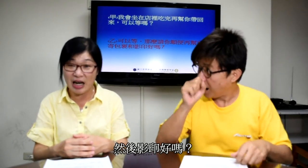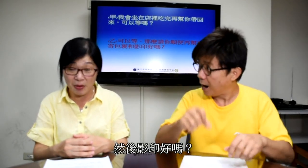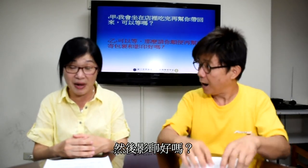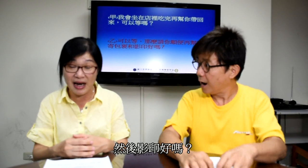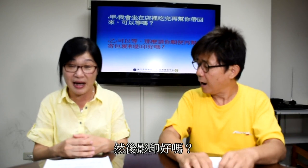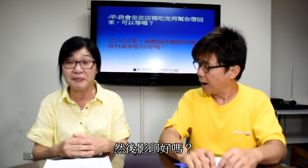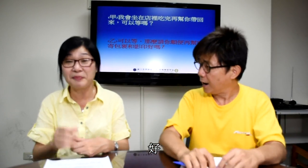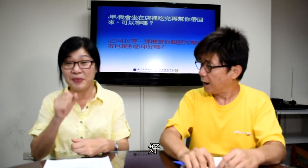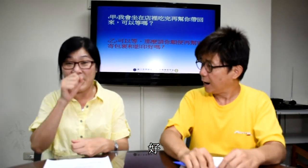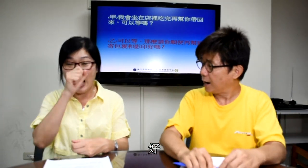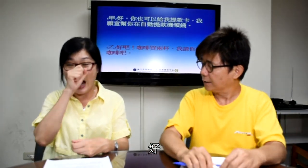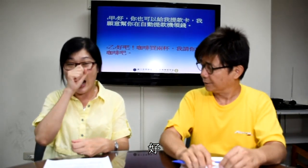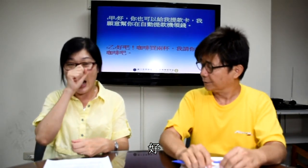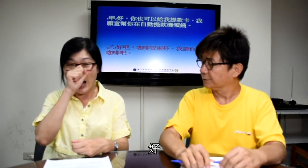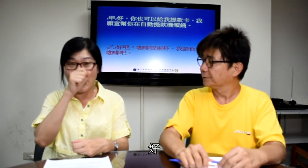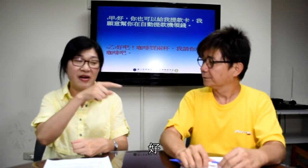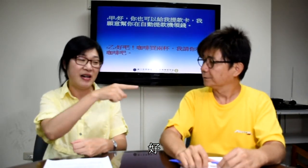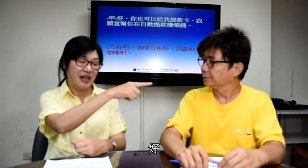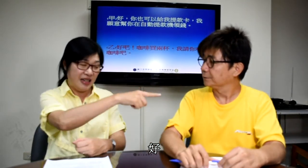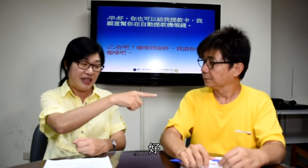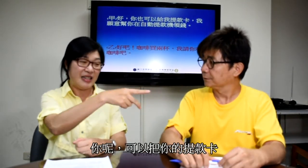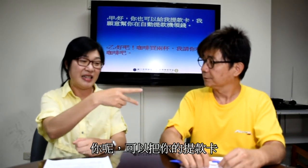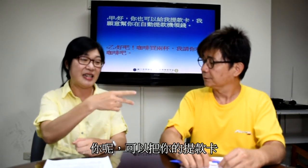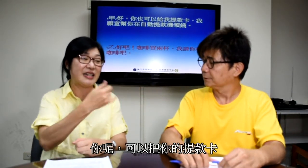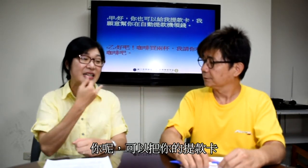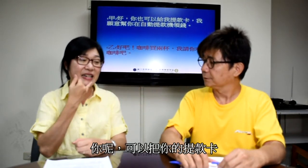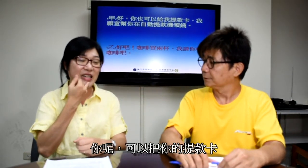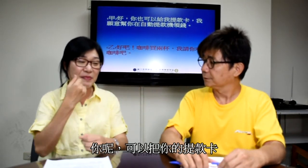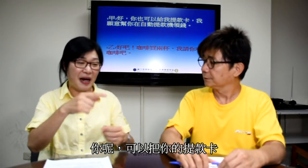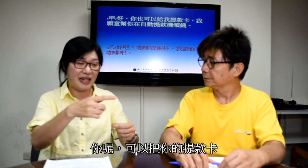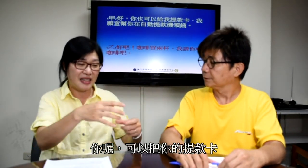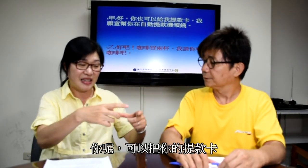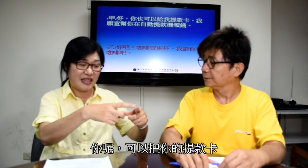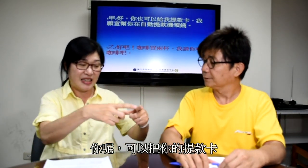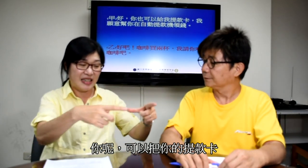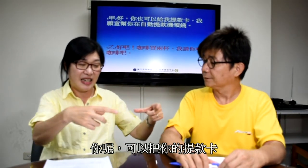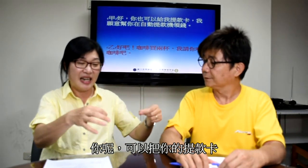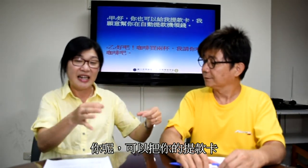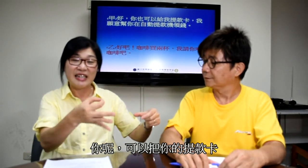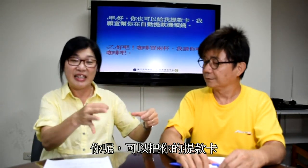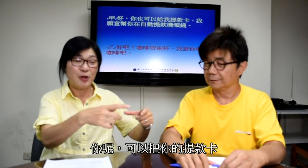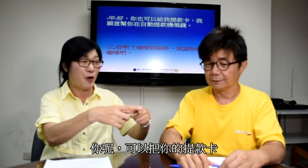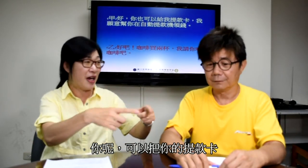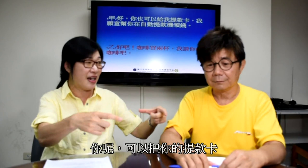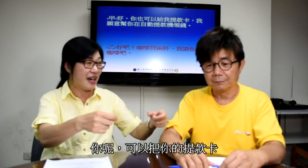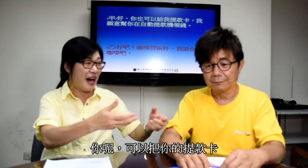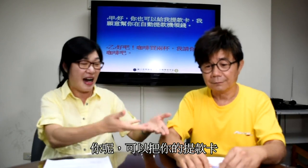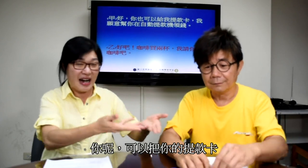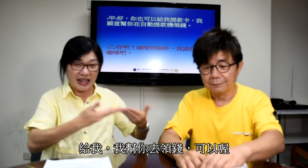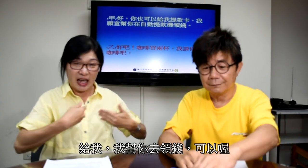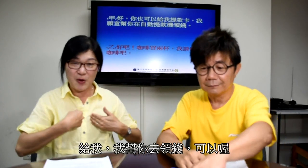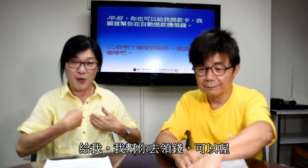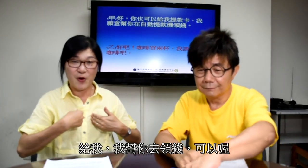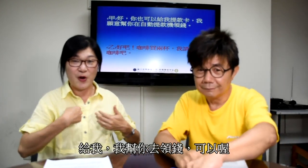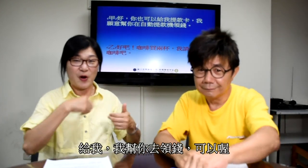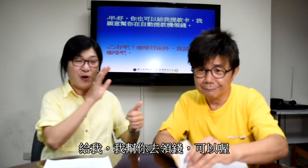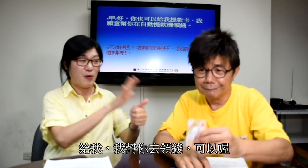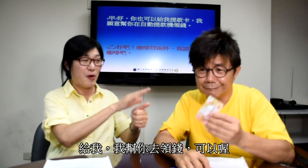吗？好，你呢可以把你的提款卡给我，我帮